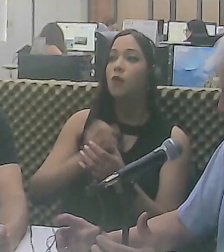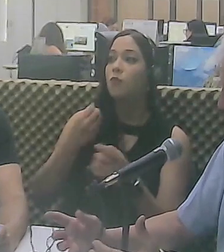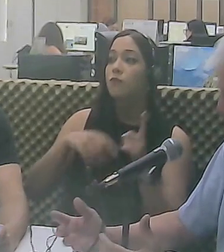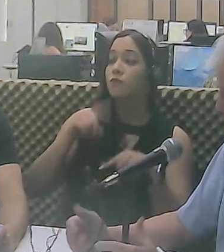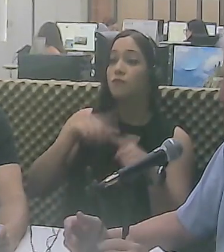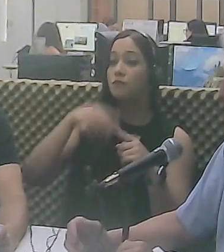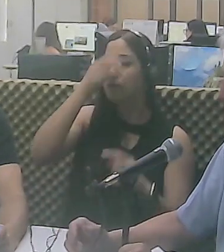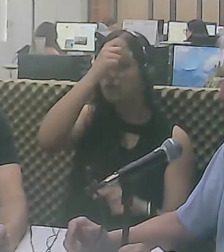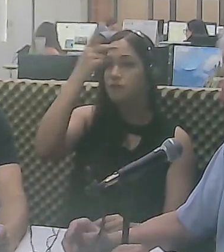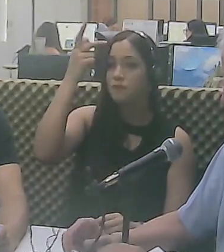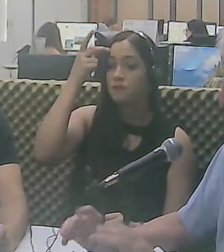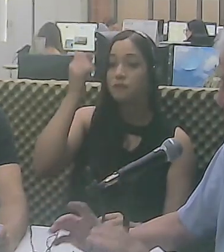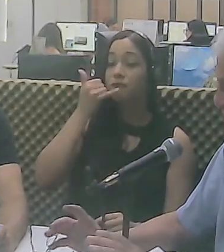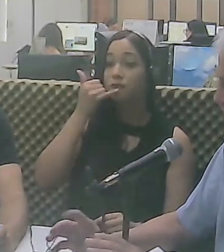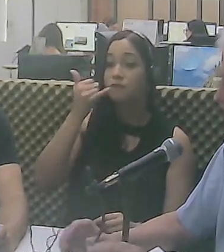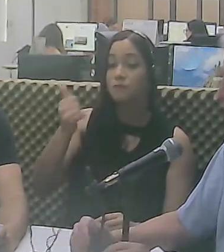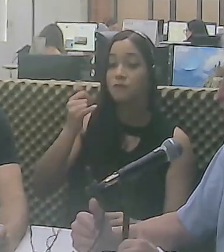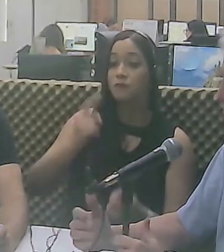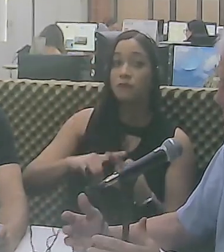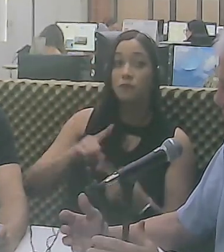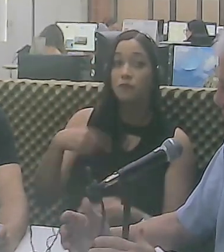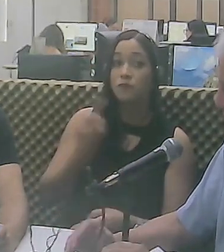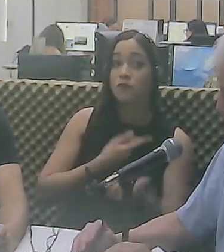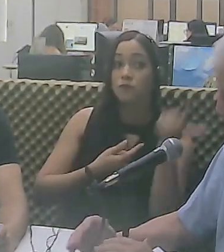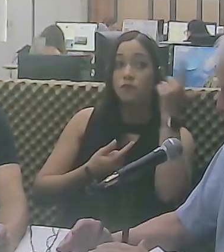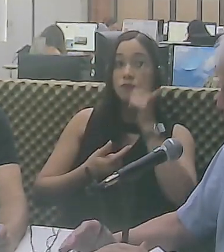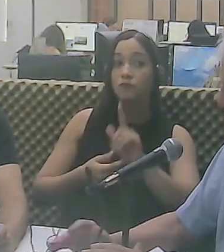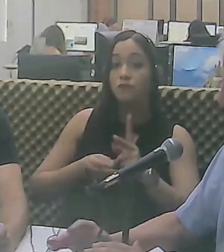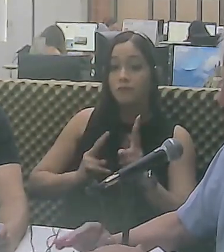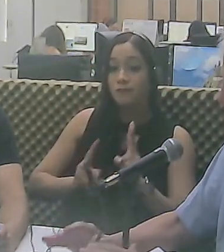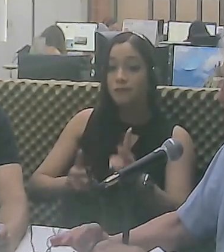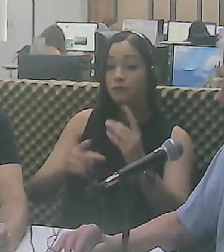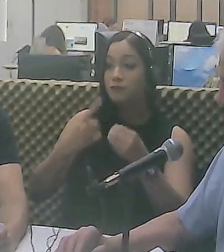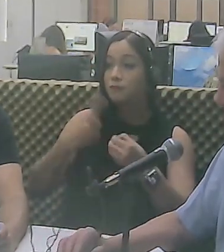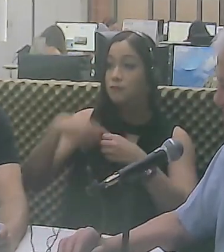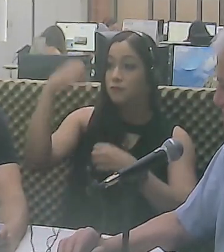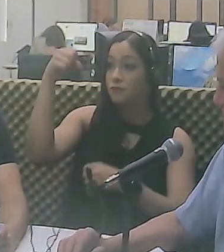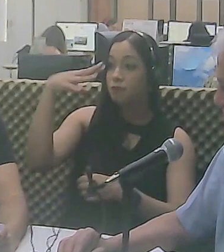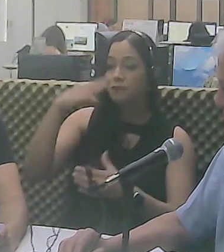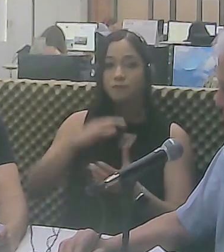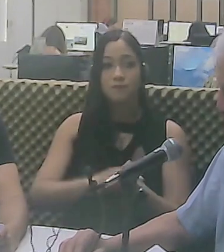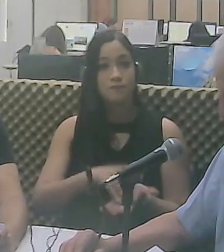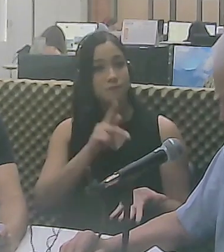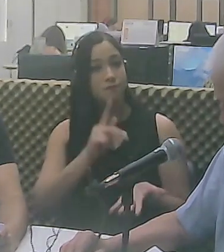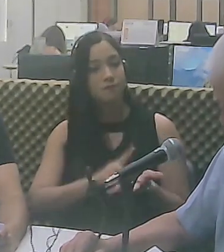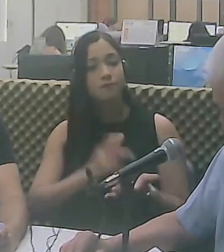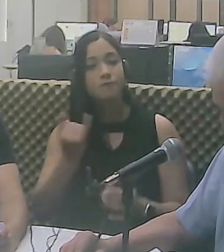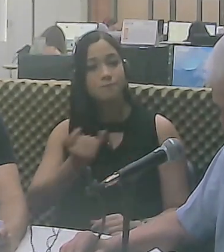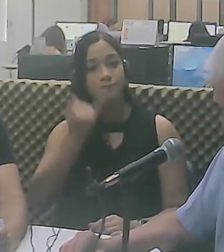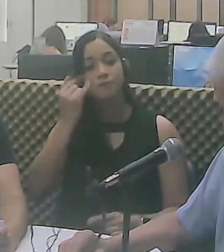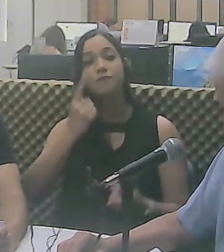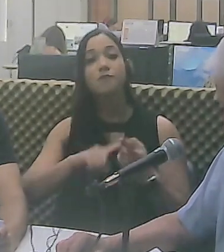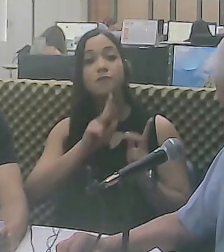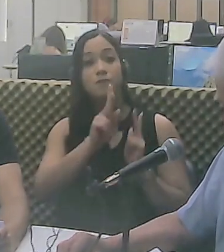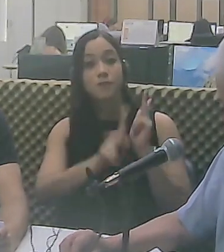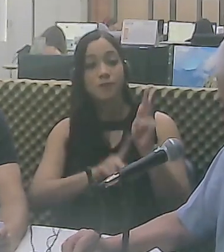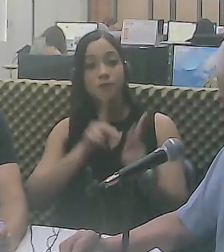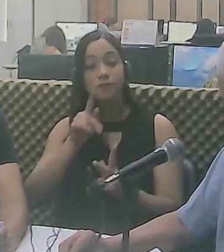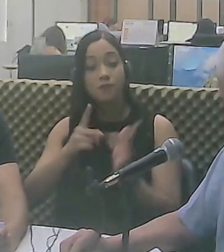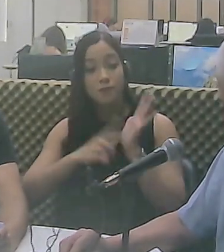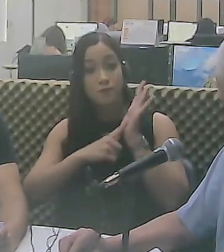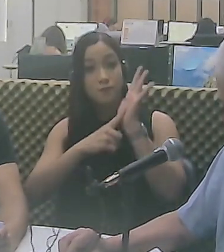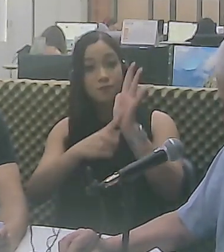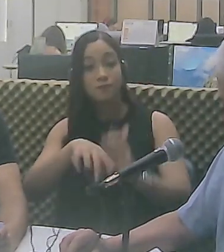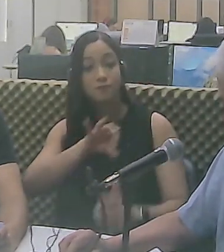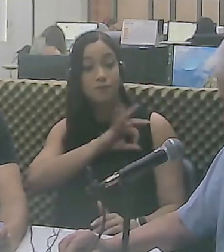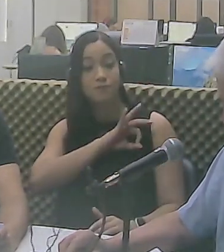dá provedor possa nos ajudar só assim vamos conseguir manter a cidade iluminada e eles realmente é um detalhe importante a população faz a denúncia